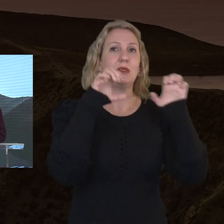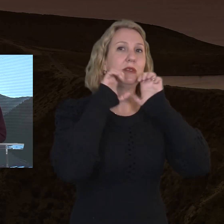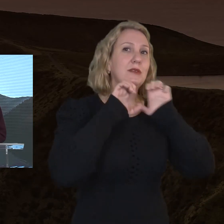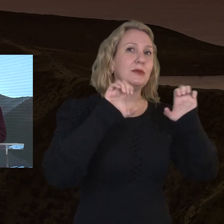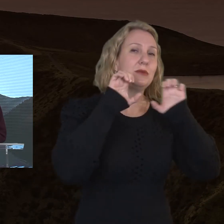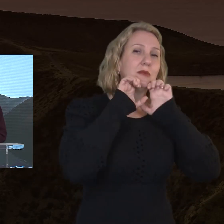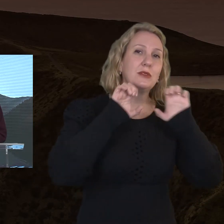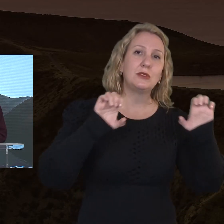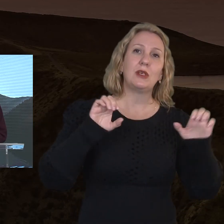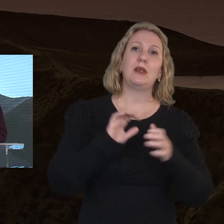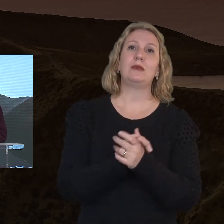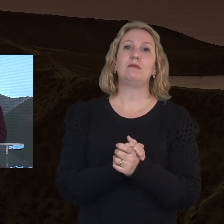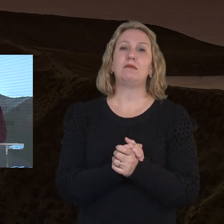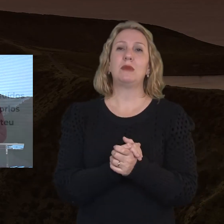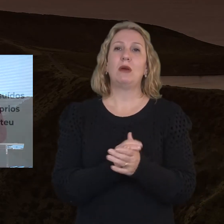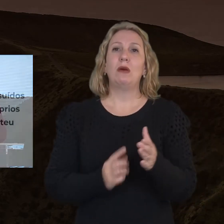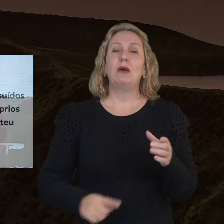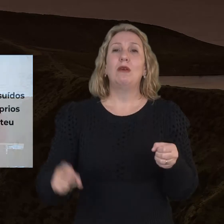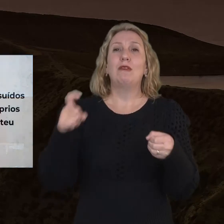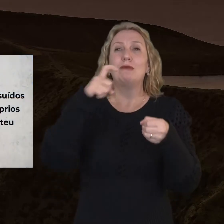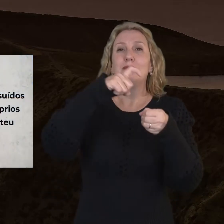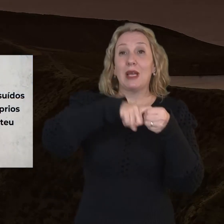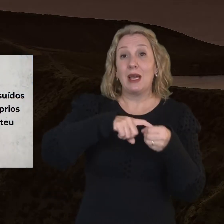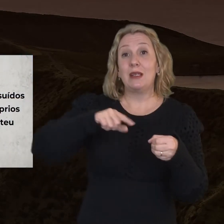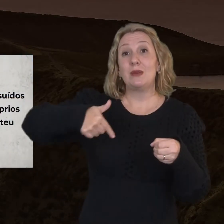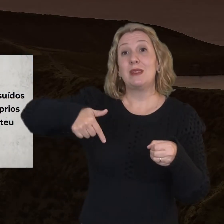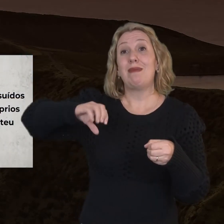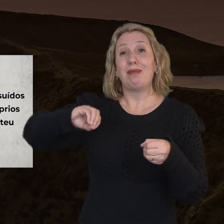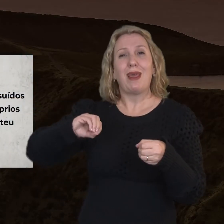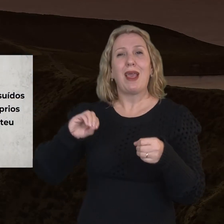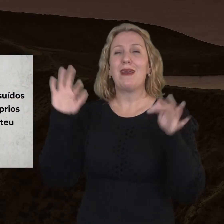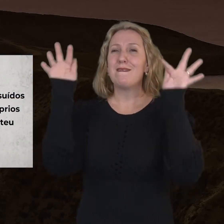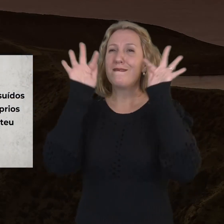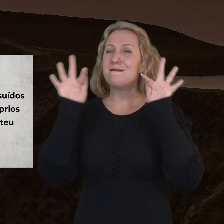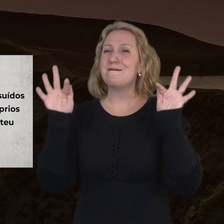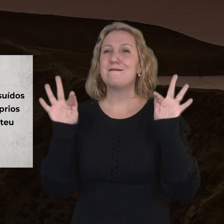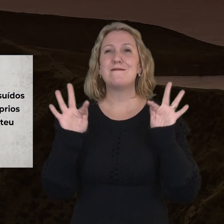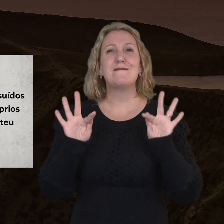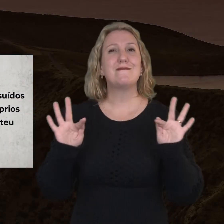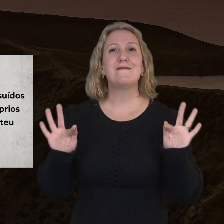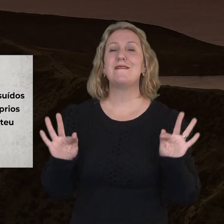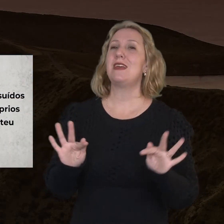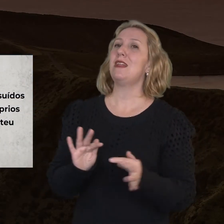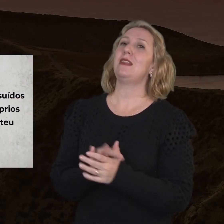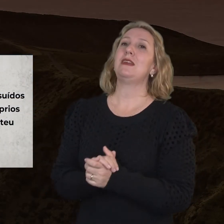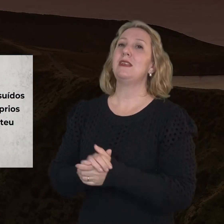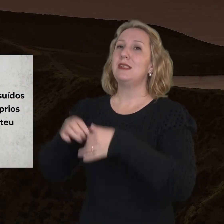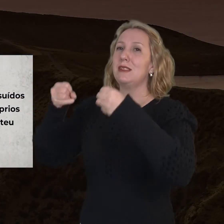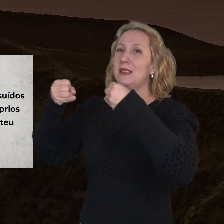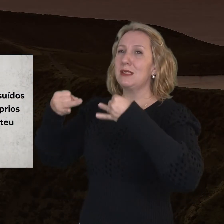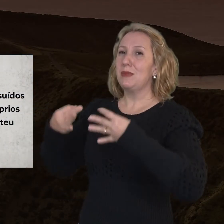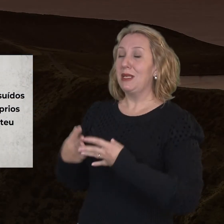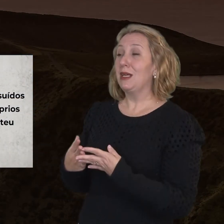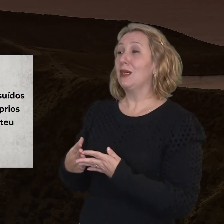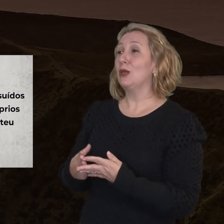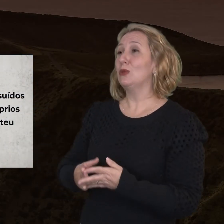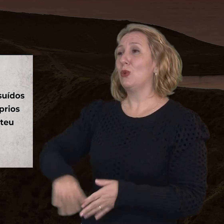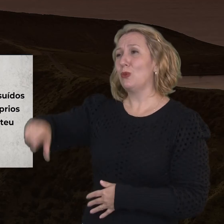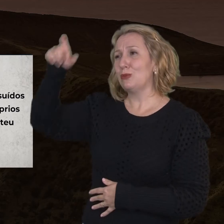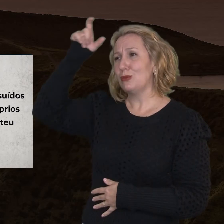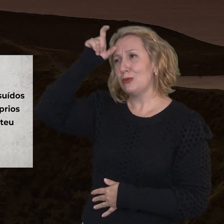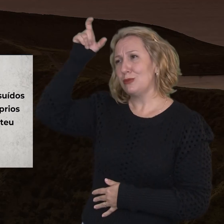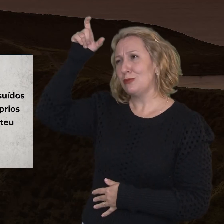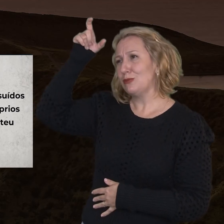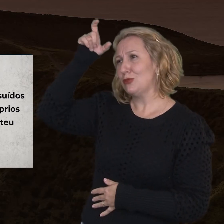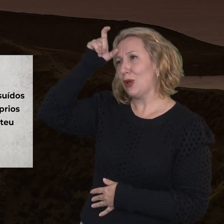então regressaram aos 70 possuído de alegria vibrando dizendo senhor os próprios demônios hino submetem pelo teu nome